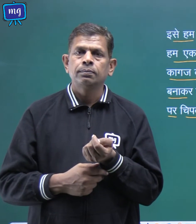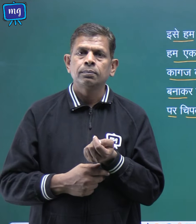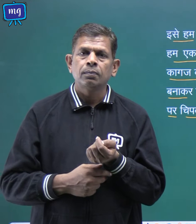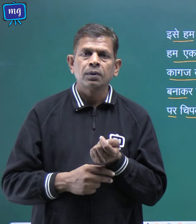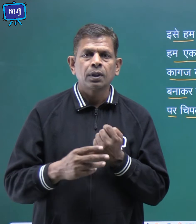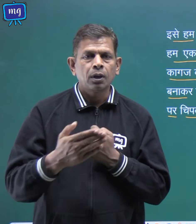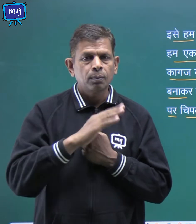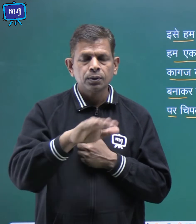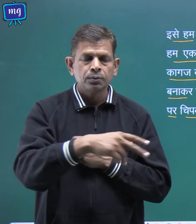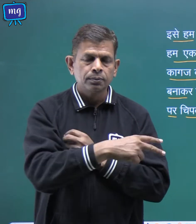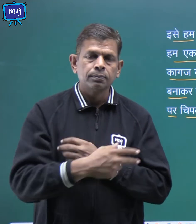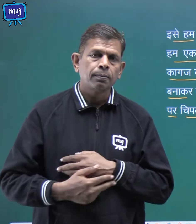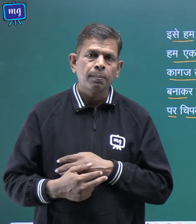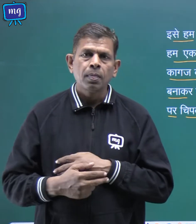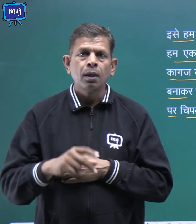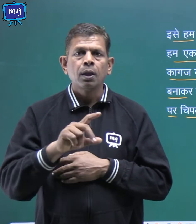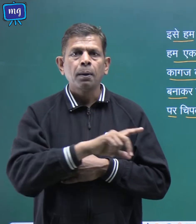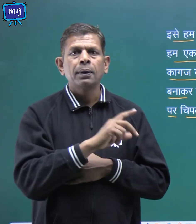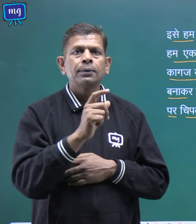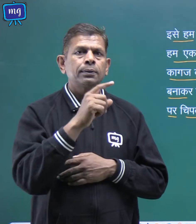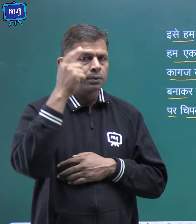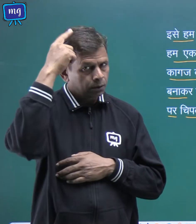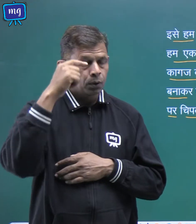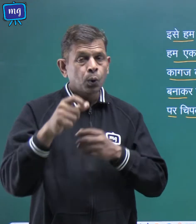देखो बच्चों, जब इस छाते को